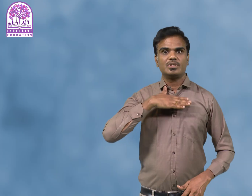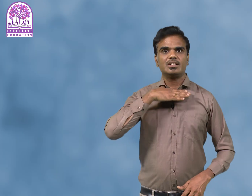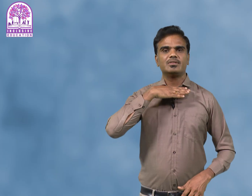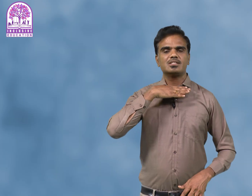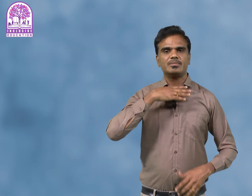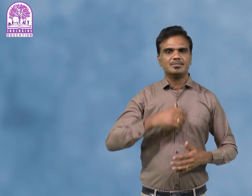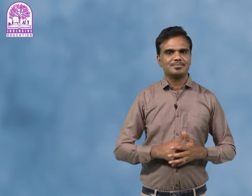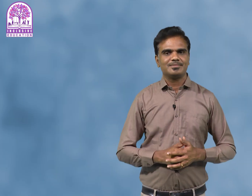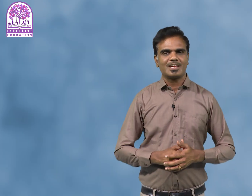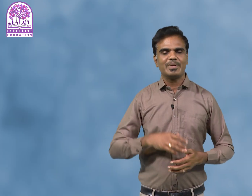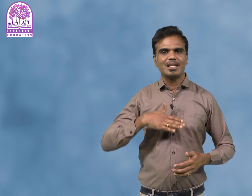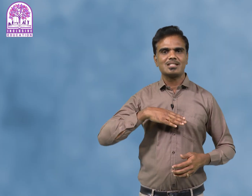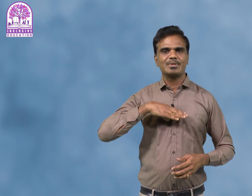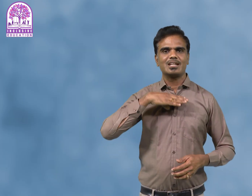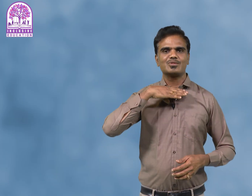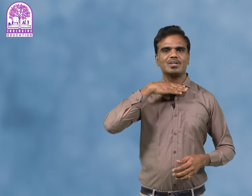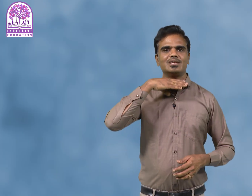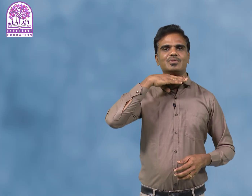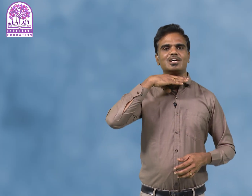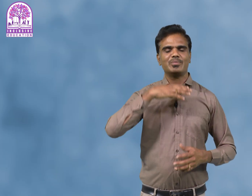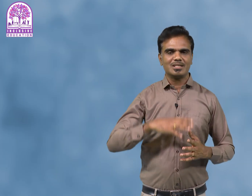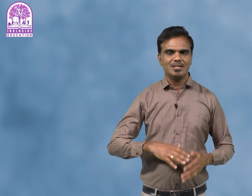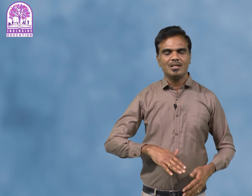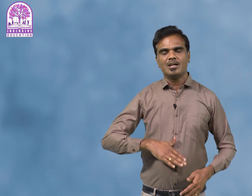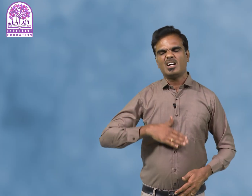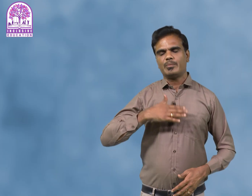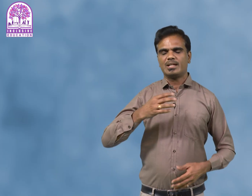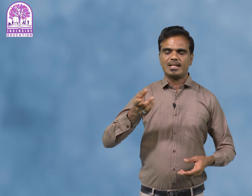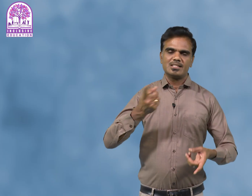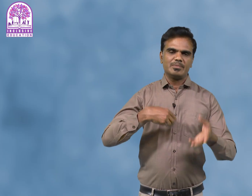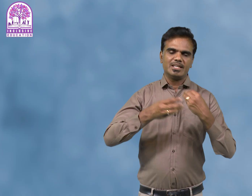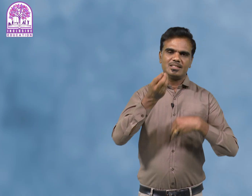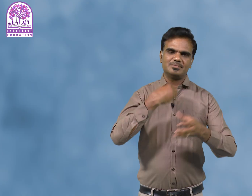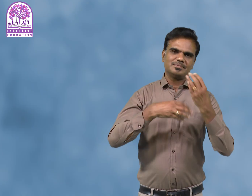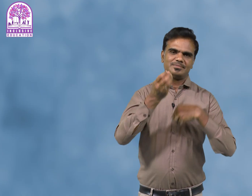ஃபுல்லாக இது வரலாம் சாப்பிட்டேன். அப்போ நிறையா சாப்பிட்டேன்னா என்ன செய்வாங்க, இது வரலாம் காப்பாங்க. அப்போ நிறைய சாப்பிட்டே இருந்தேன்,